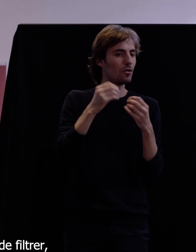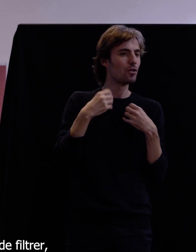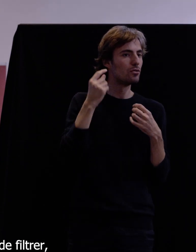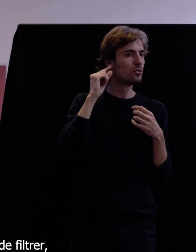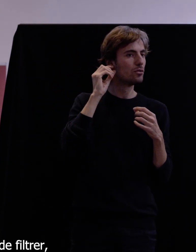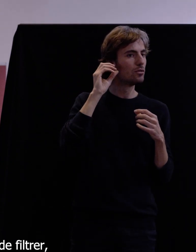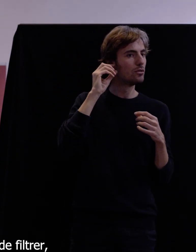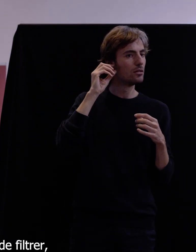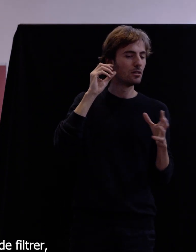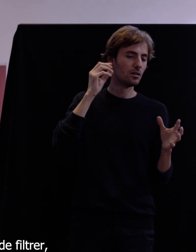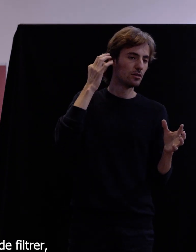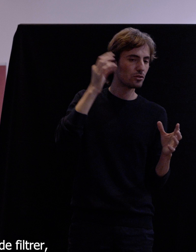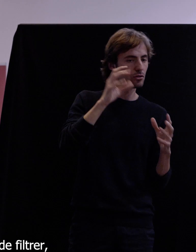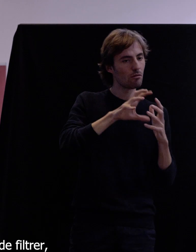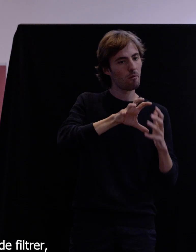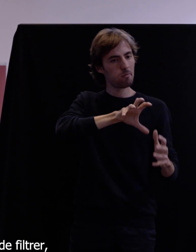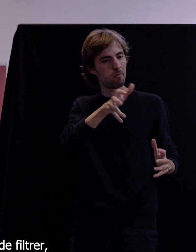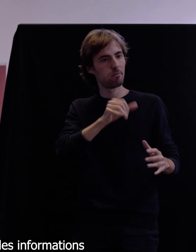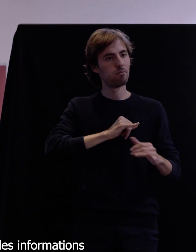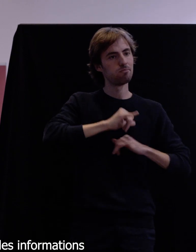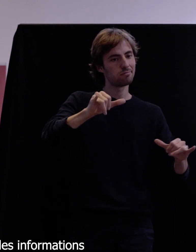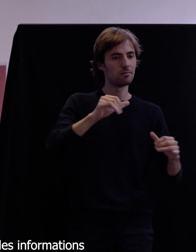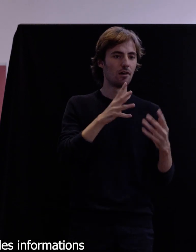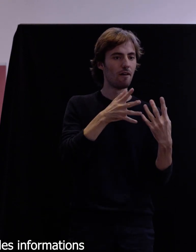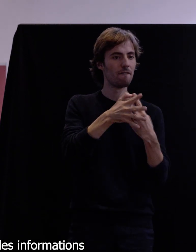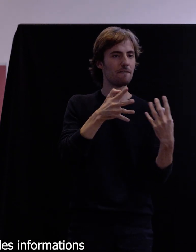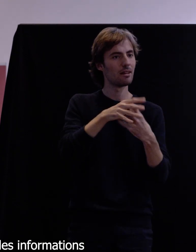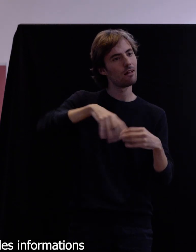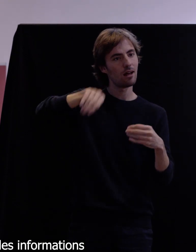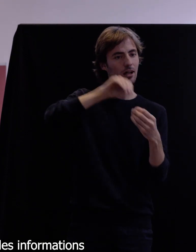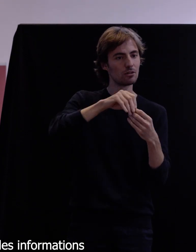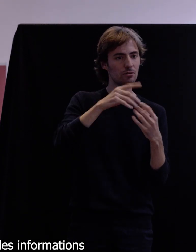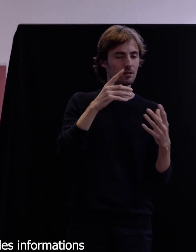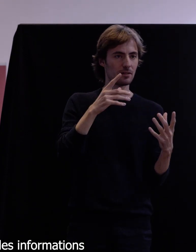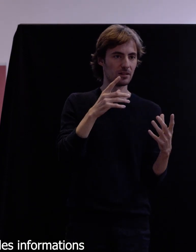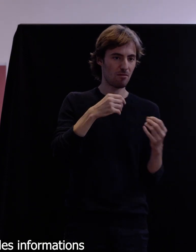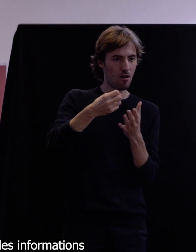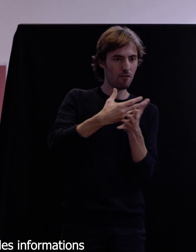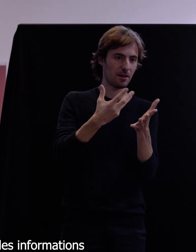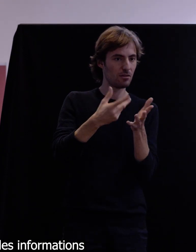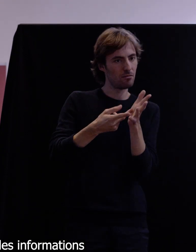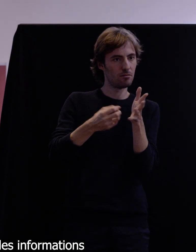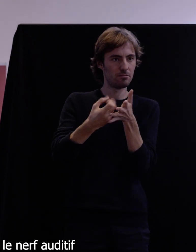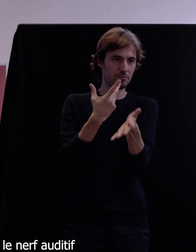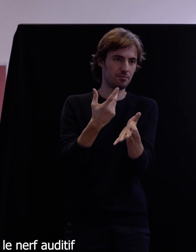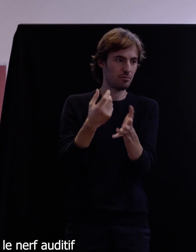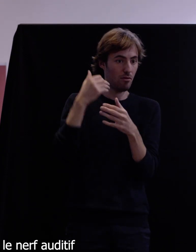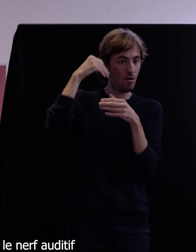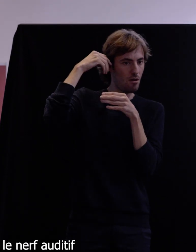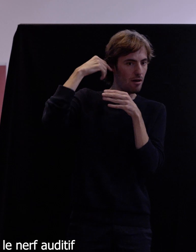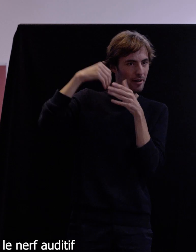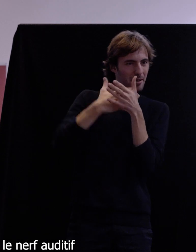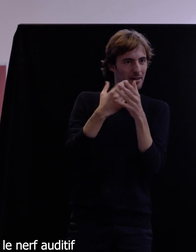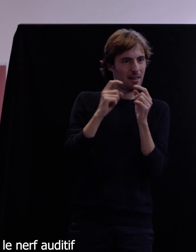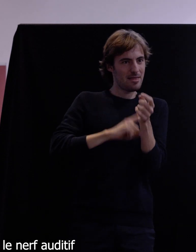d'amplifier, de filtrer, de compresser les sons et puis d'amplifier les informations qui arrivent au niveau de l'oreille interne pour que le